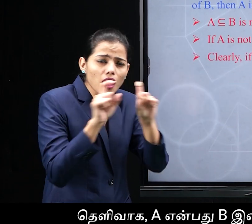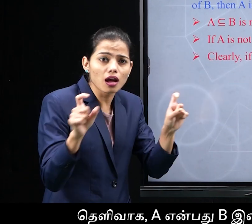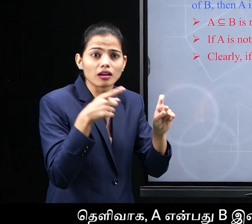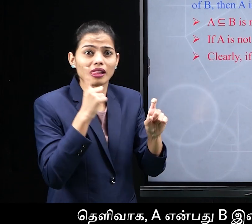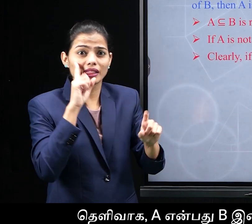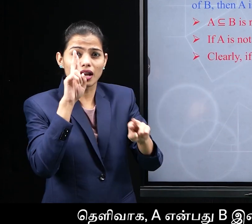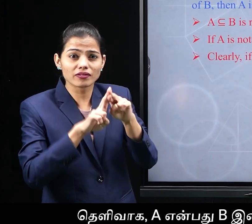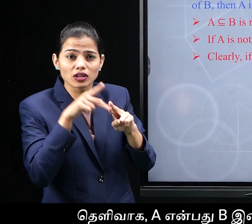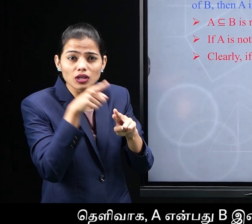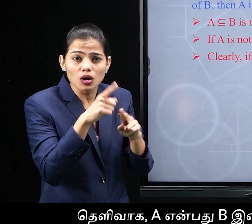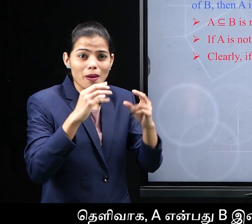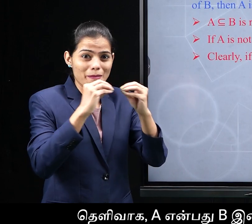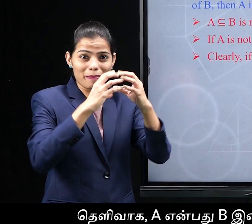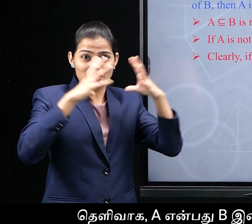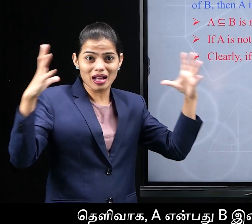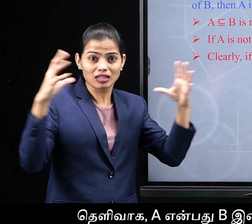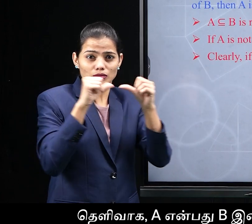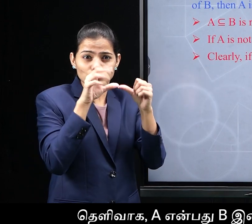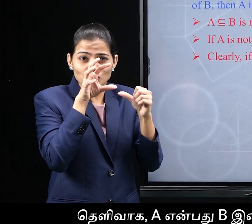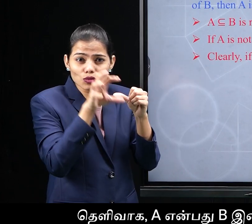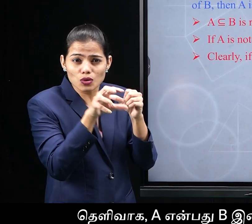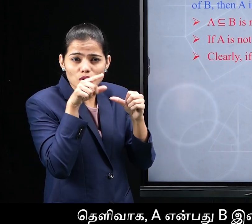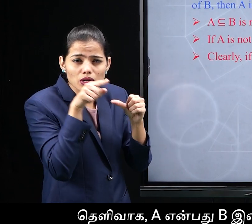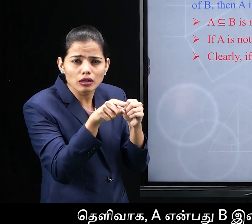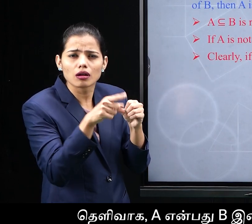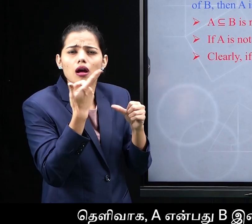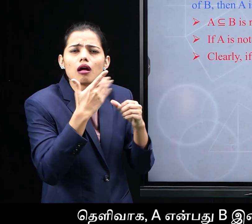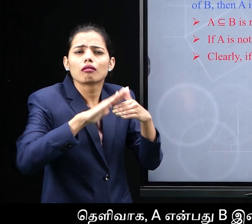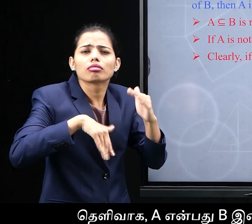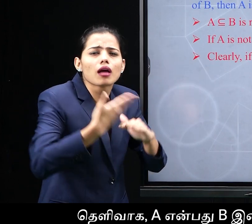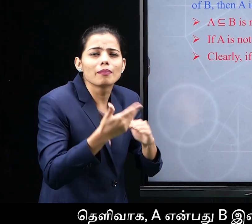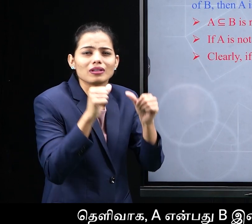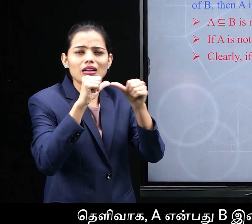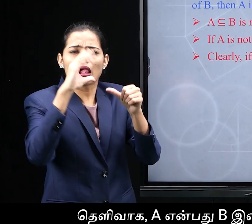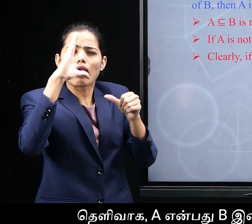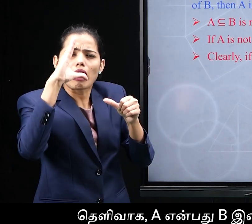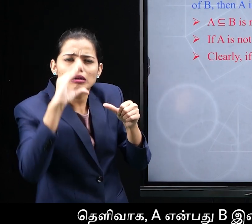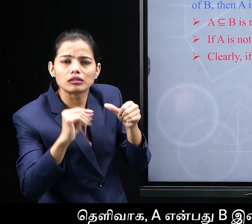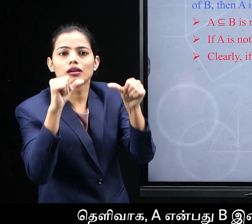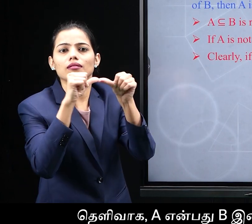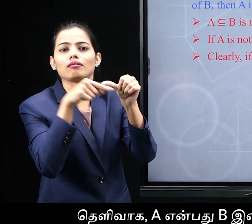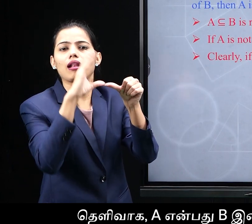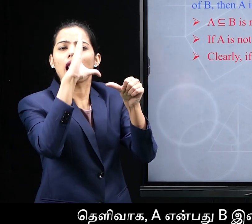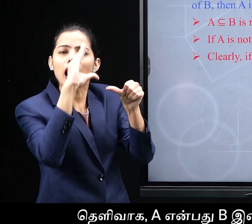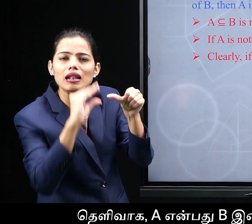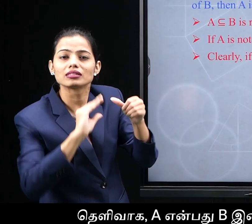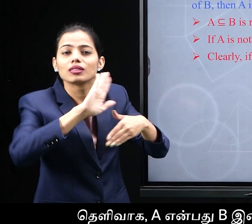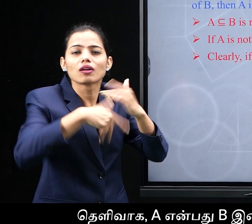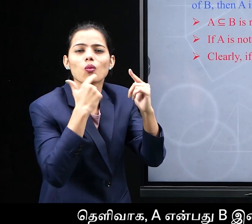தெளிவாக A என்பது B இன் துணைக்கணம் என்றால் n வட்ட அடைப்புக்குறிக்குள் A n வட்ட அடைப்புக்குறி B ஐ